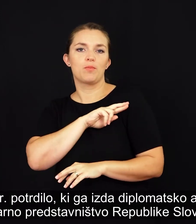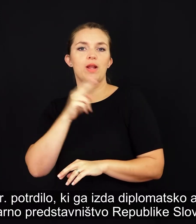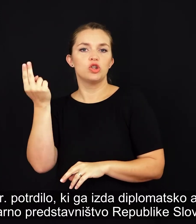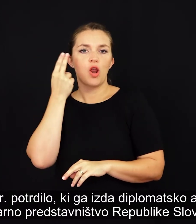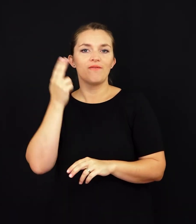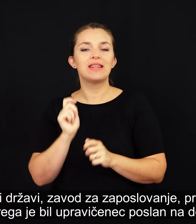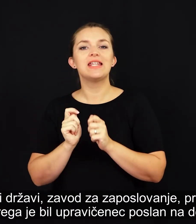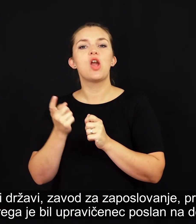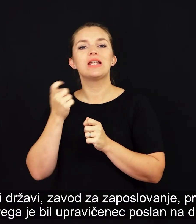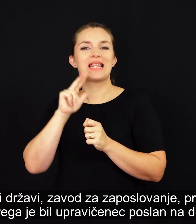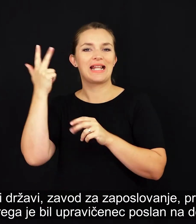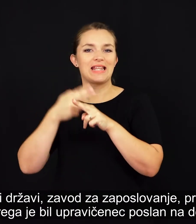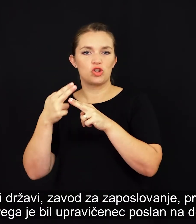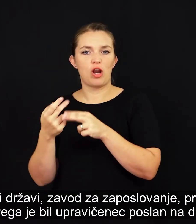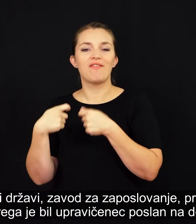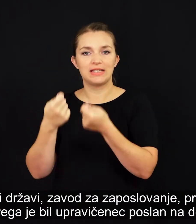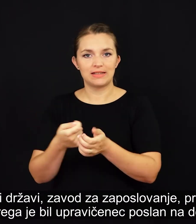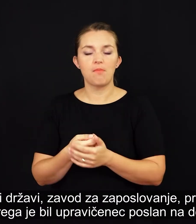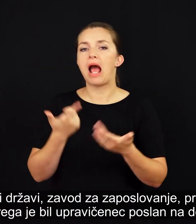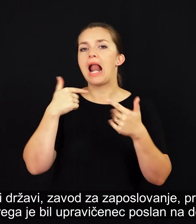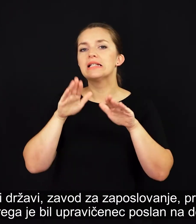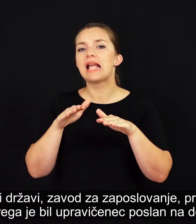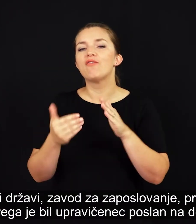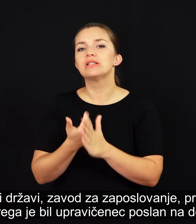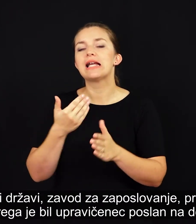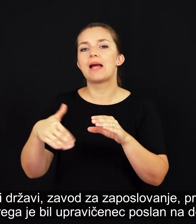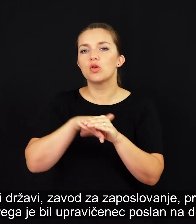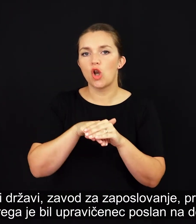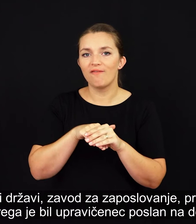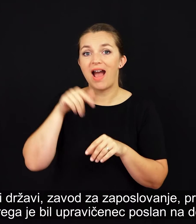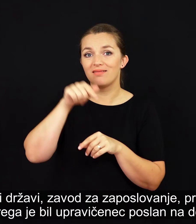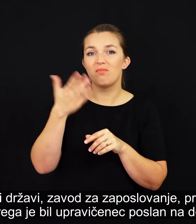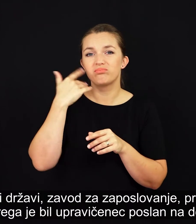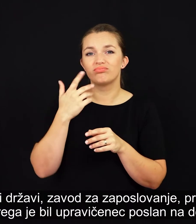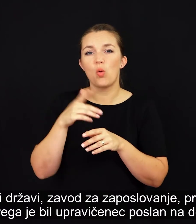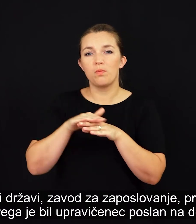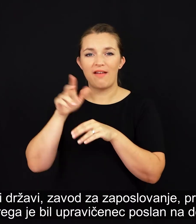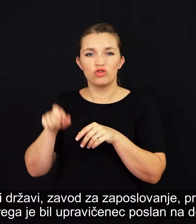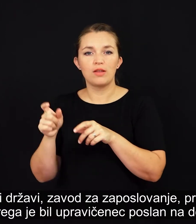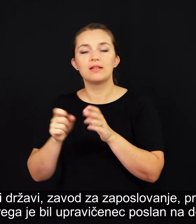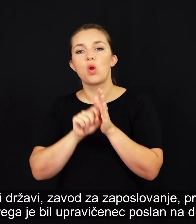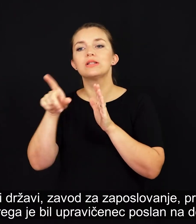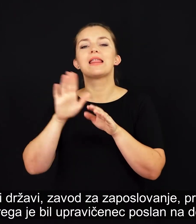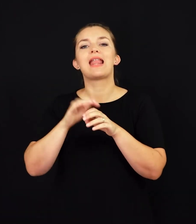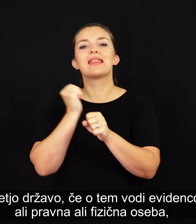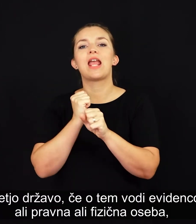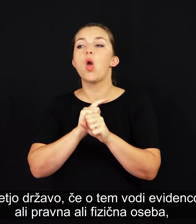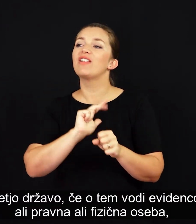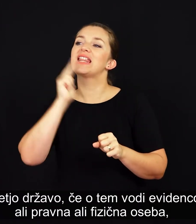Slovenije v tretji državi, Zavod za zaposlovanje, preko katerega je bil upravičenec poslan na delo v tretjo državo, če